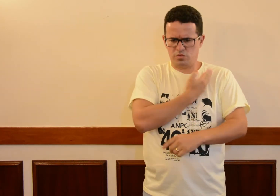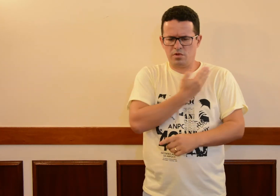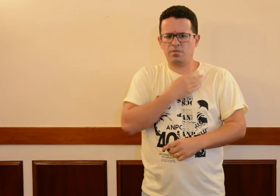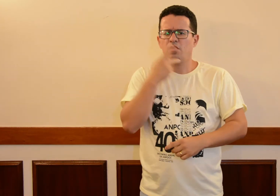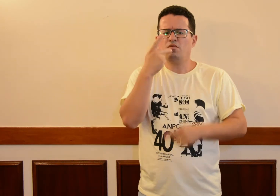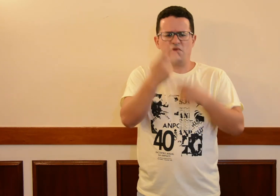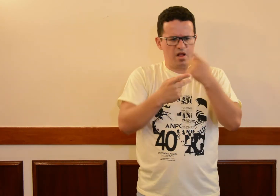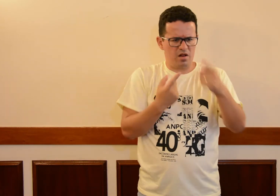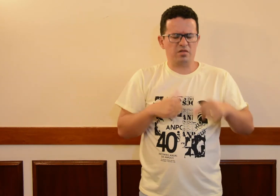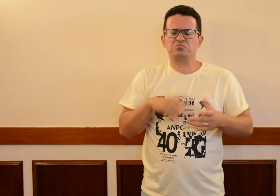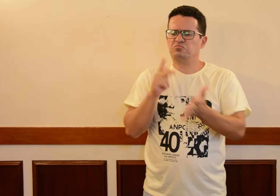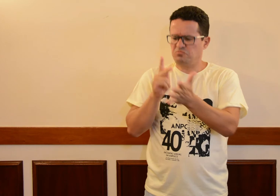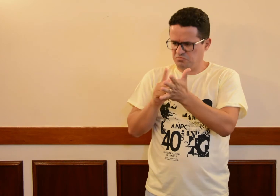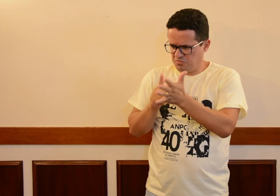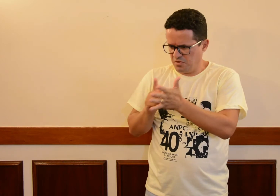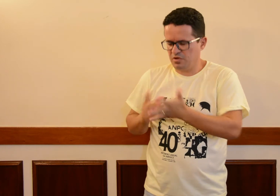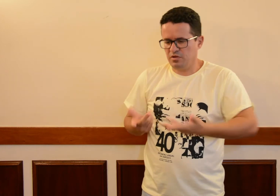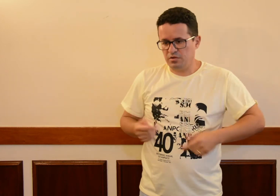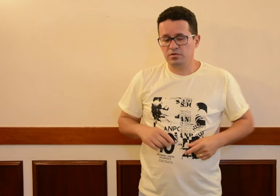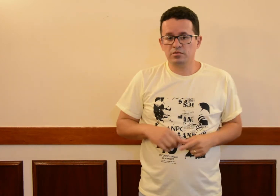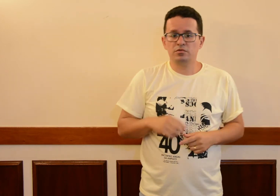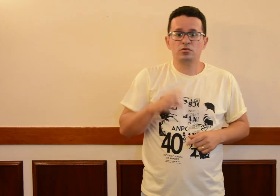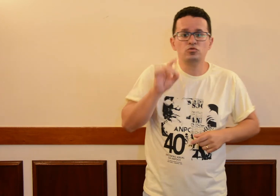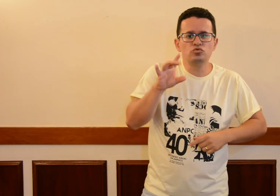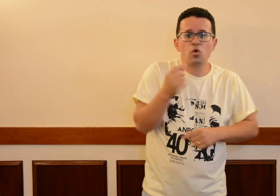comentavam comigo. Apenas atrasou-se um único dia,